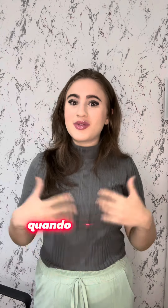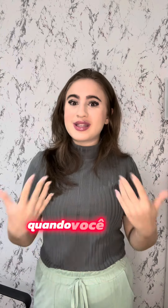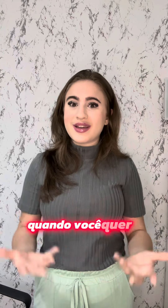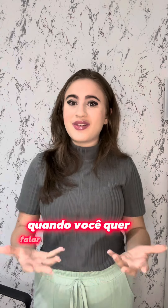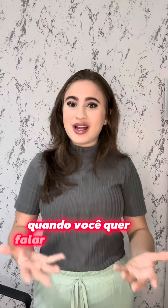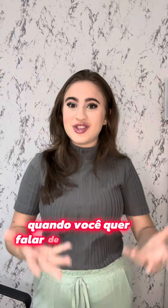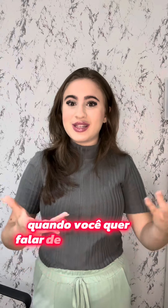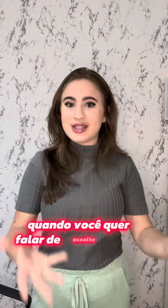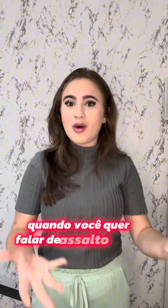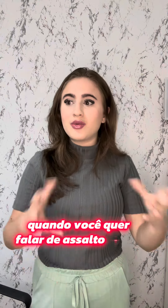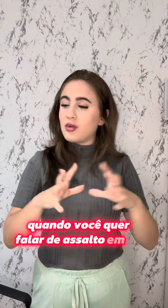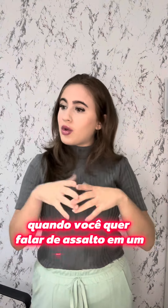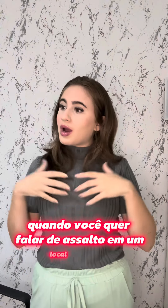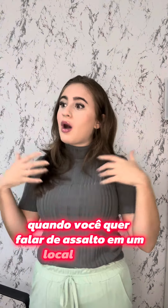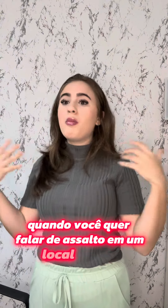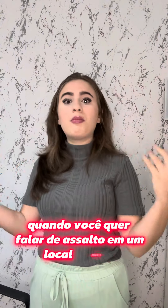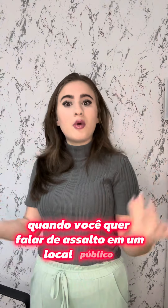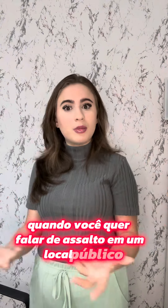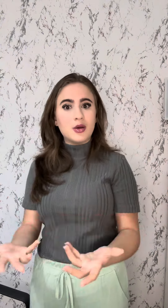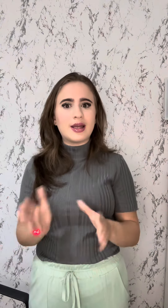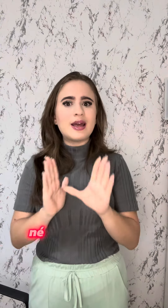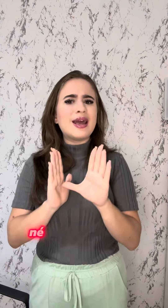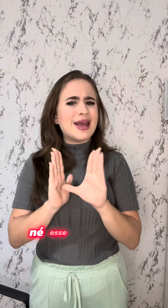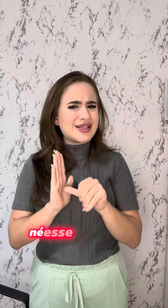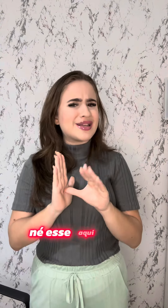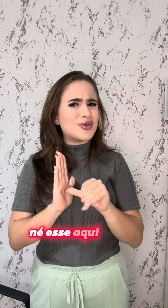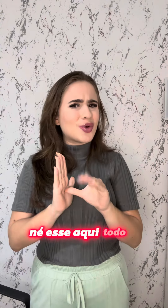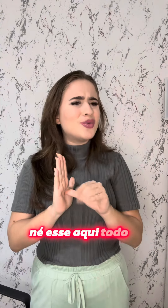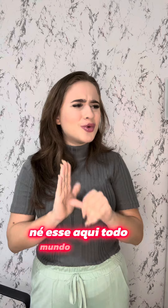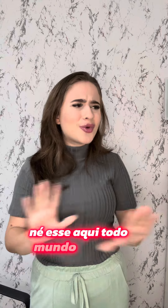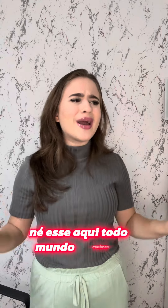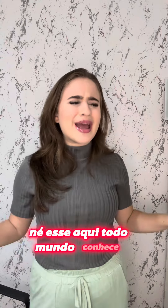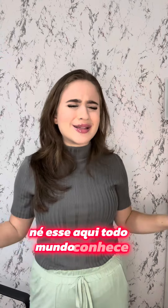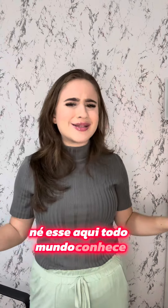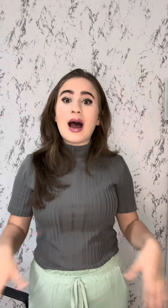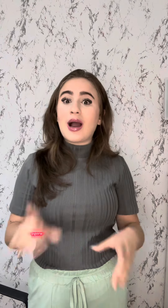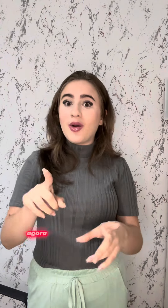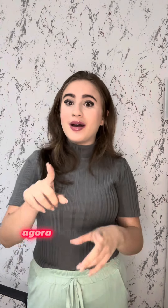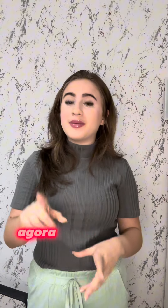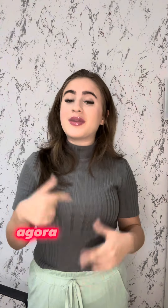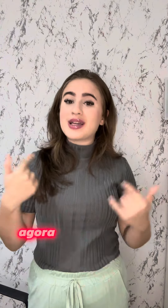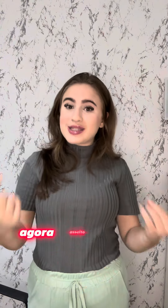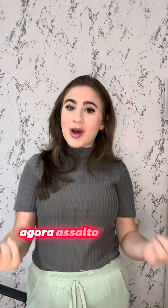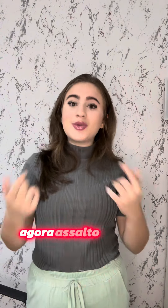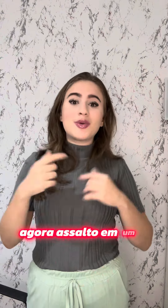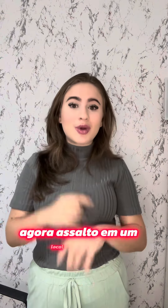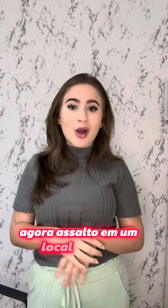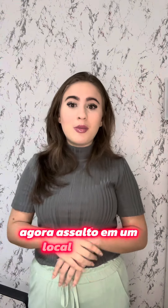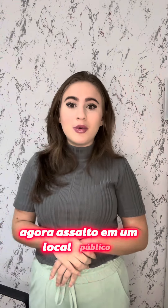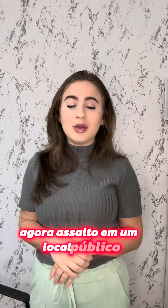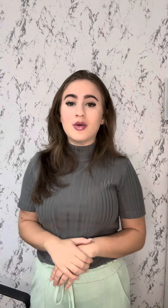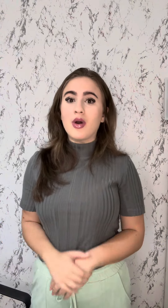você quer falar de assalto em um local público né esse aqui todo mundo conhece agora assalto em um local